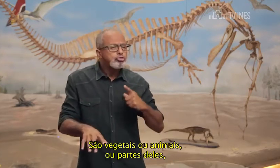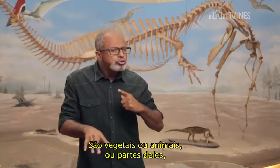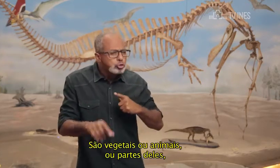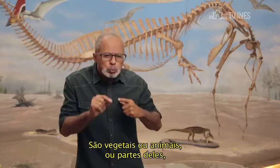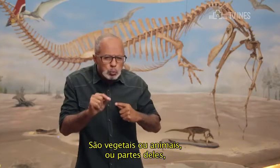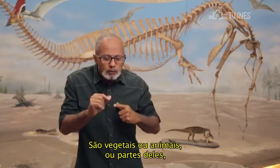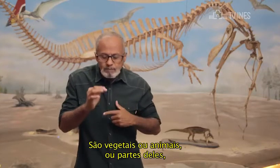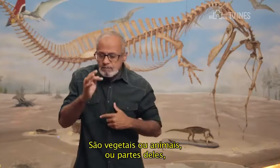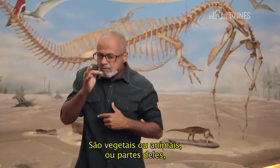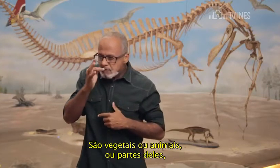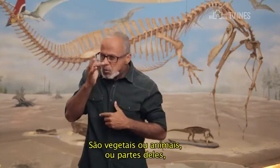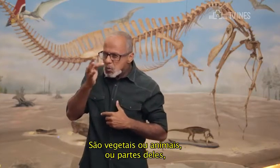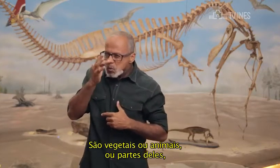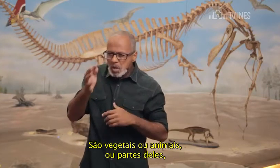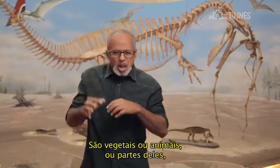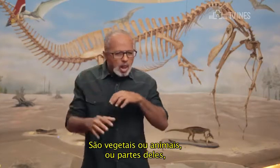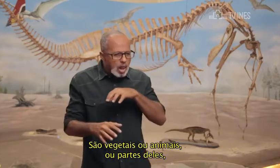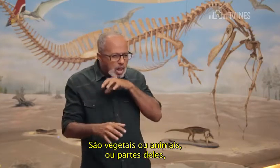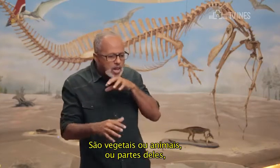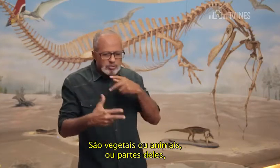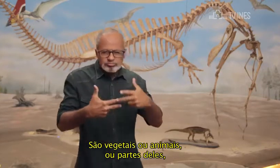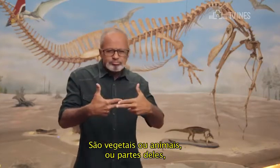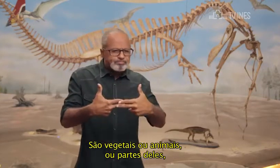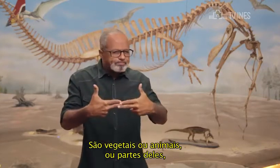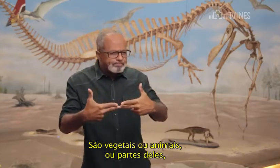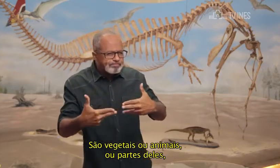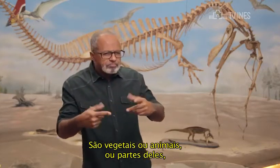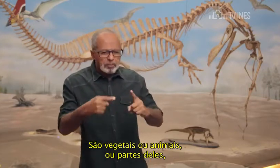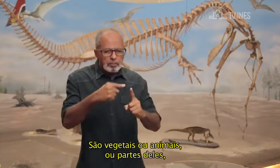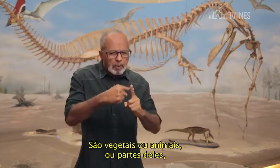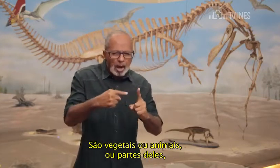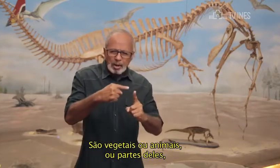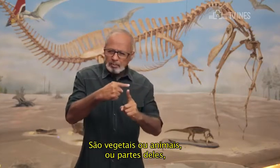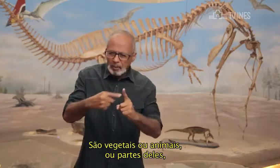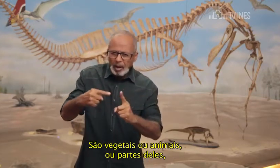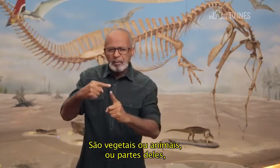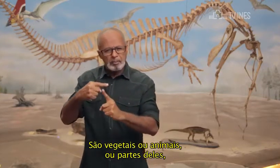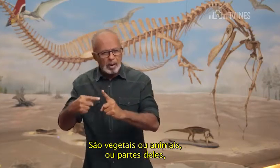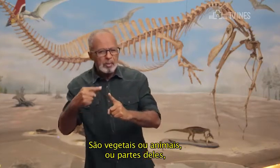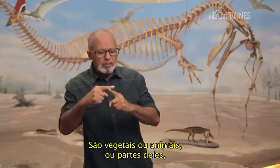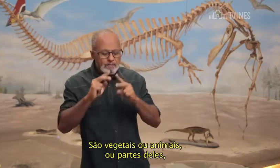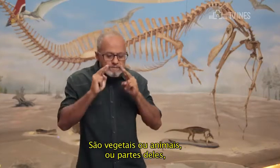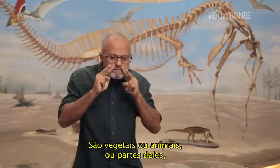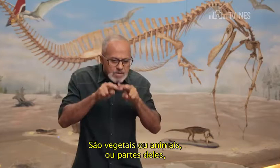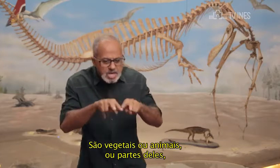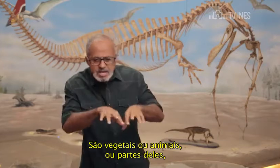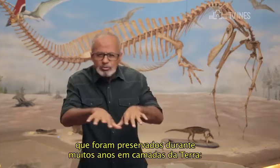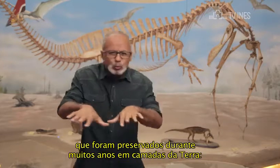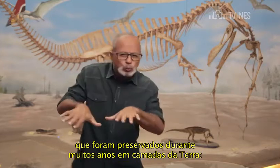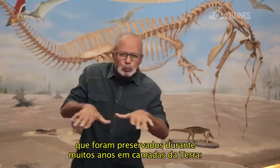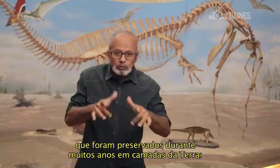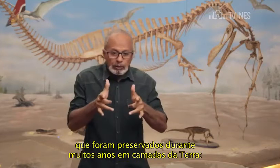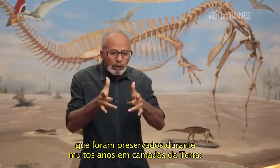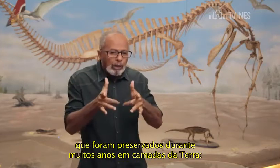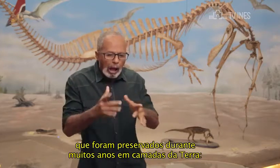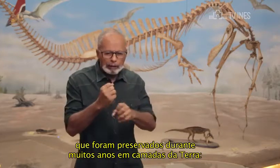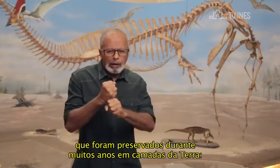São vegetais, ou animais, ou partes deles, que foram preservados